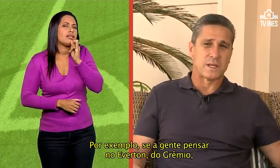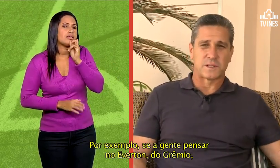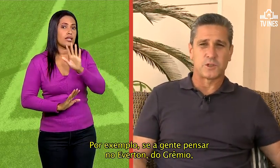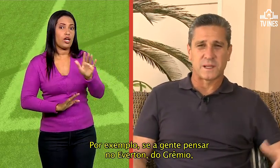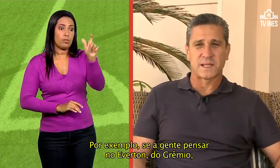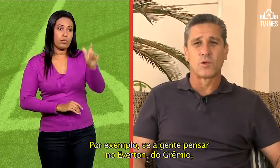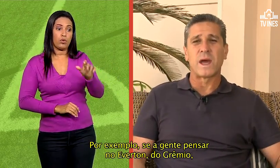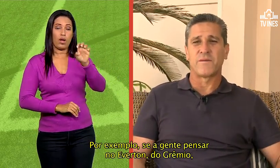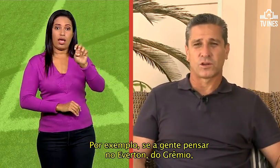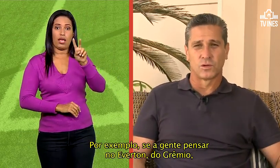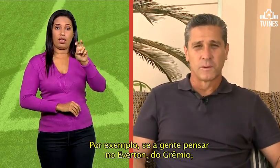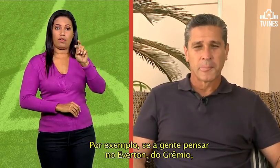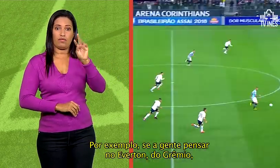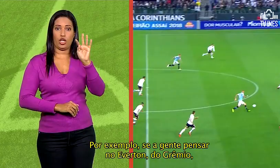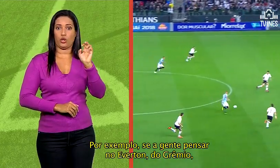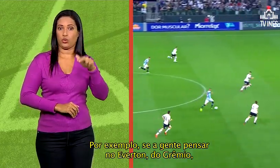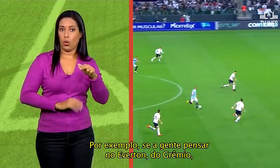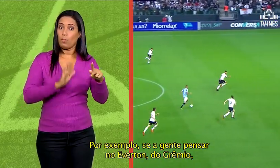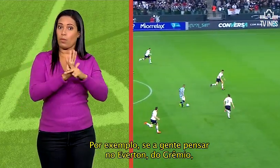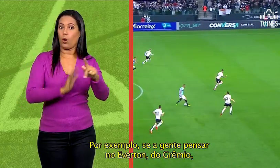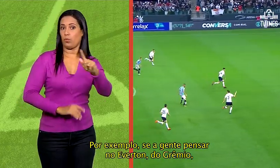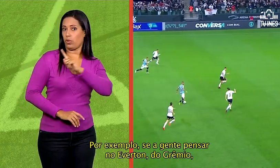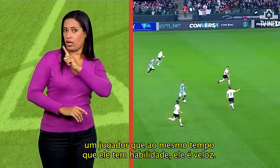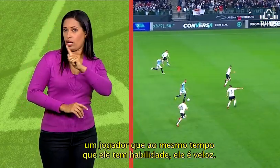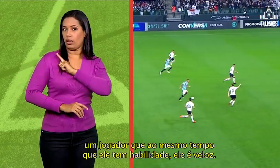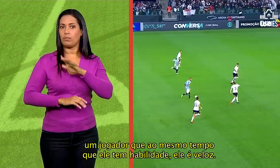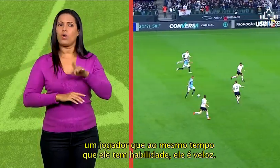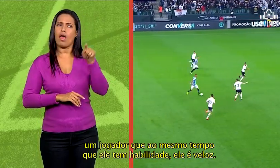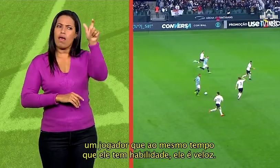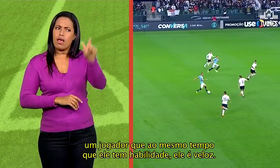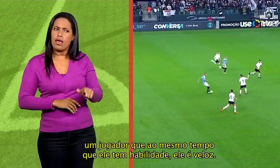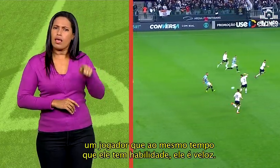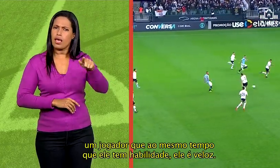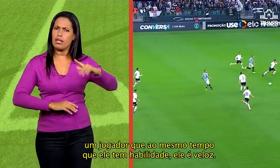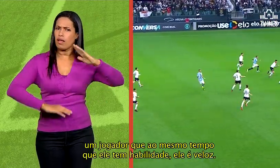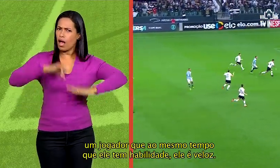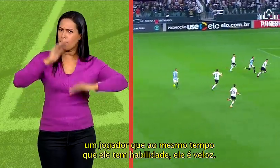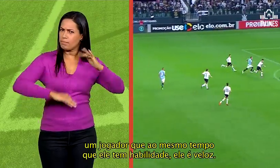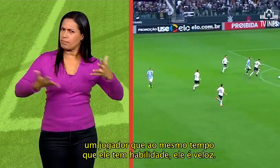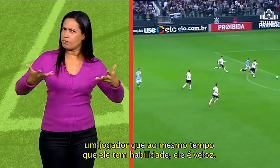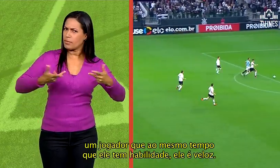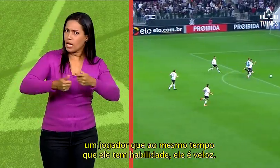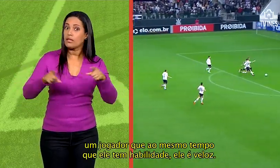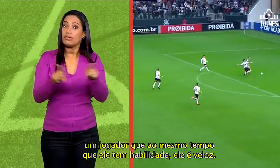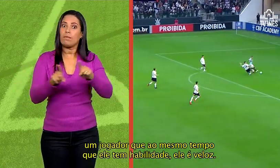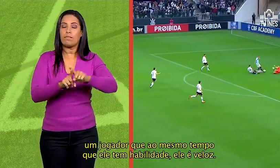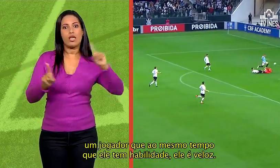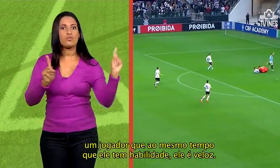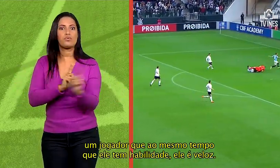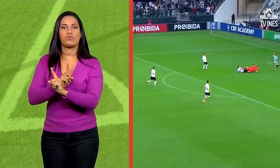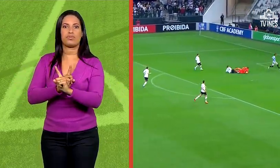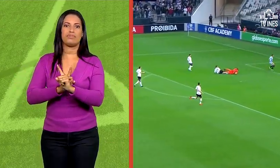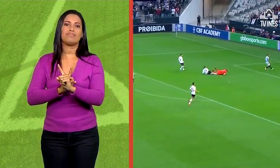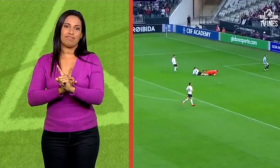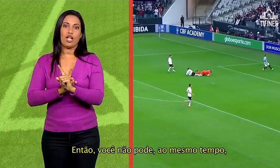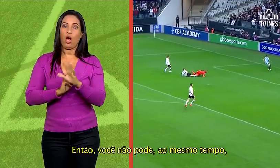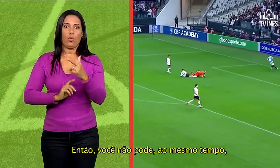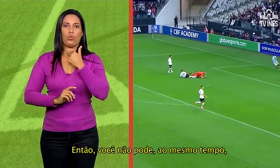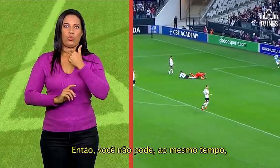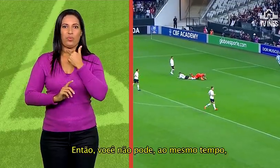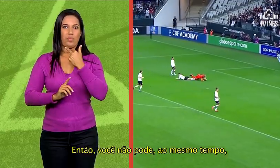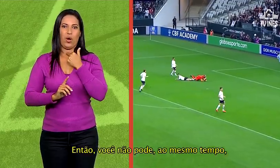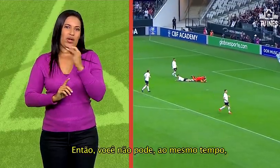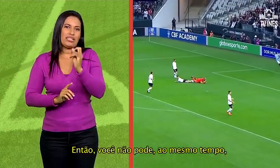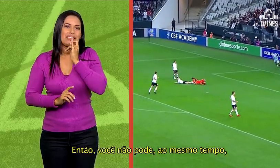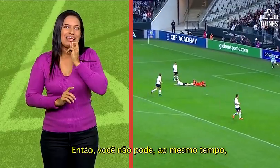pelo lado. Por exemplo, se a gente pensar no Everton do Grêmio, é um jogador que ao mesmo tempo que ele tem habilidade, ele é veloz. Então